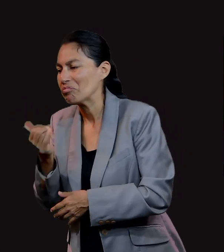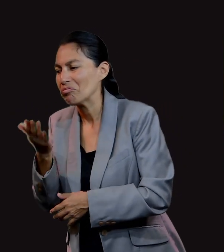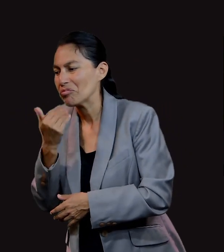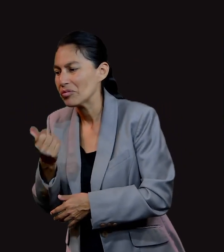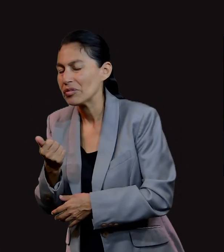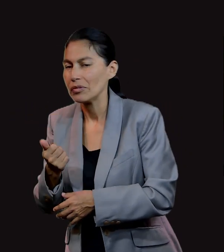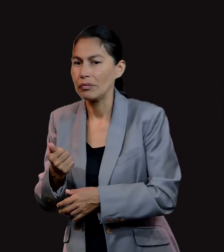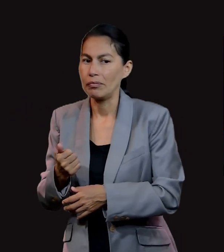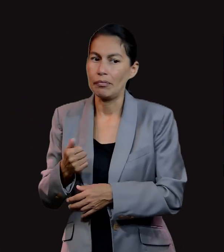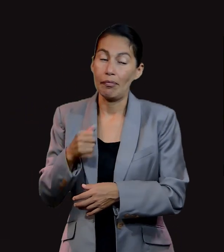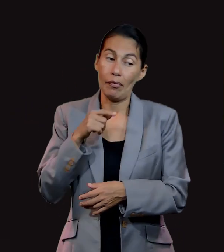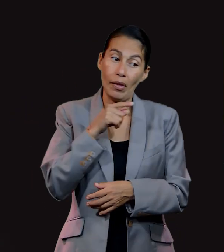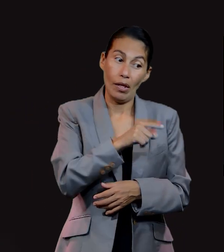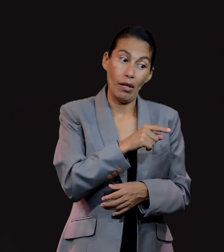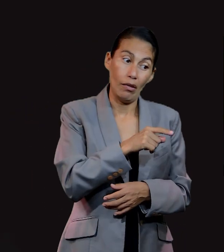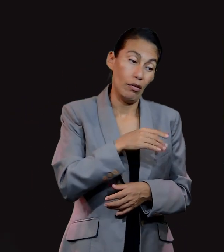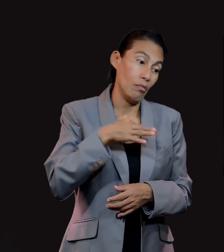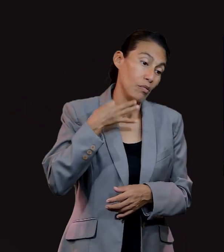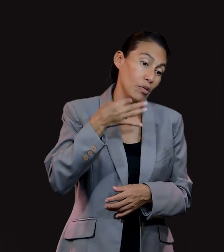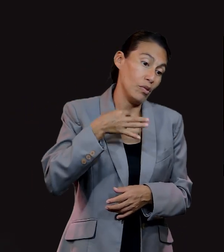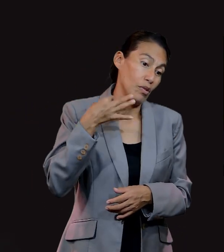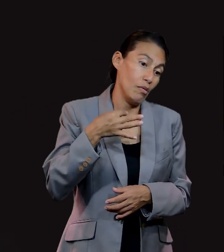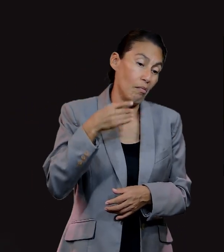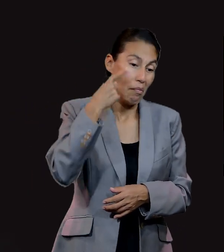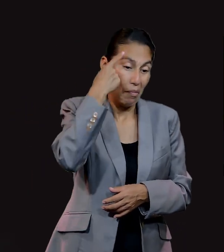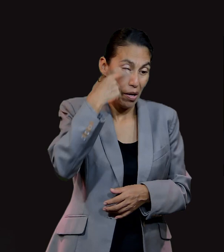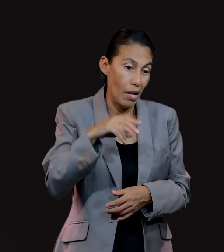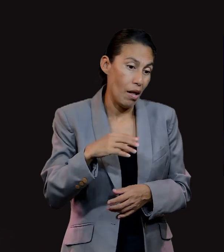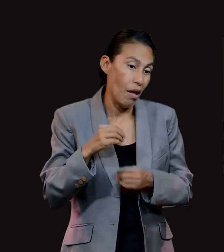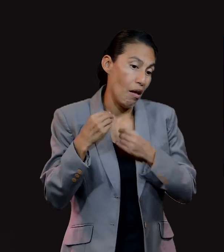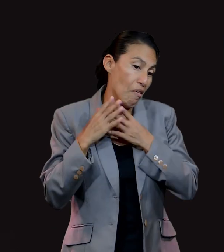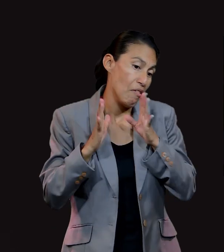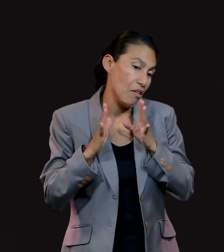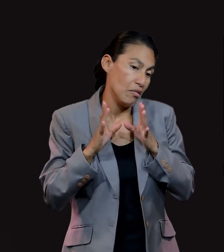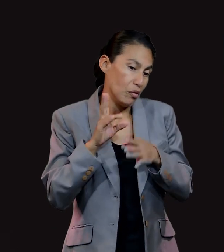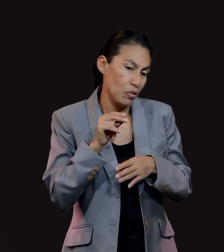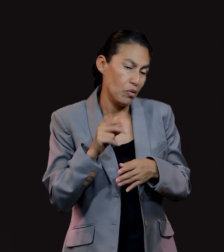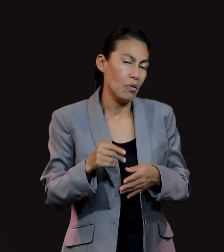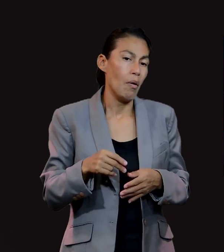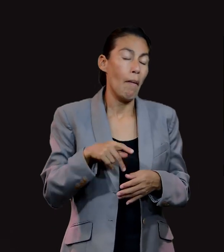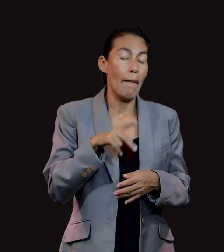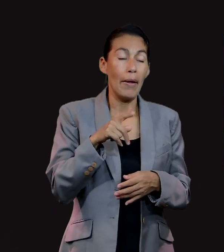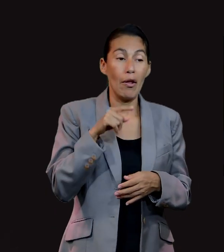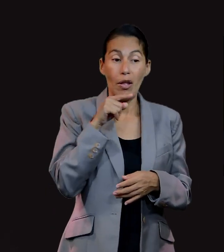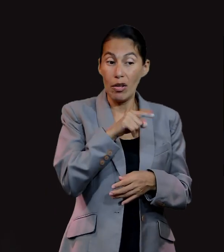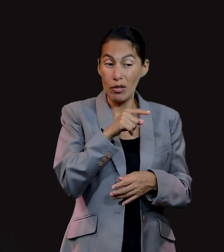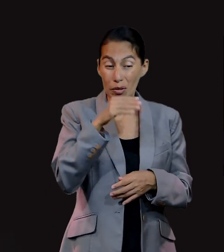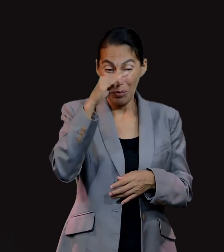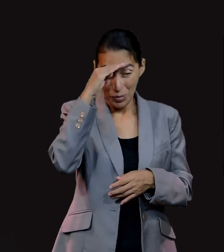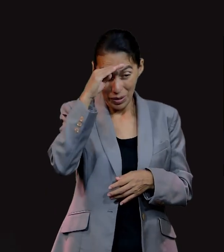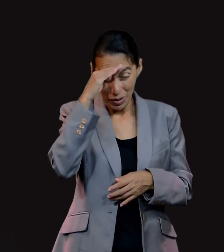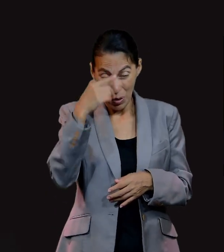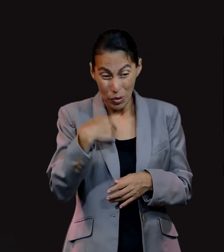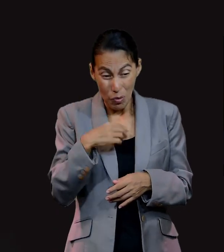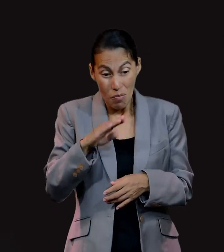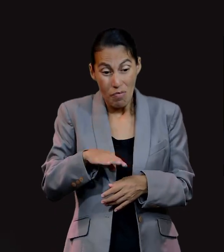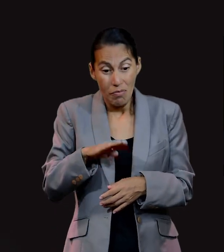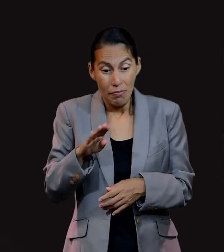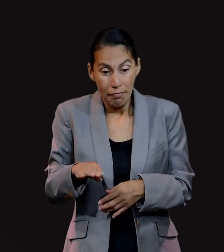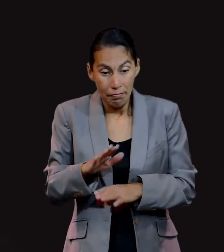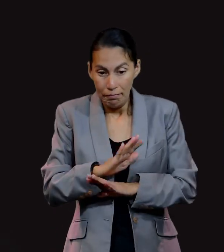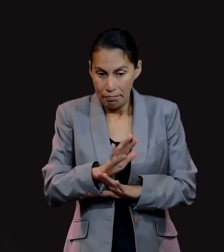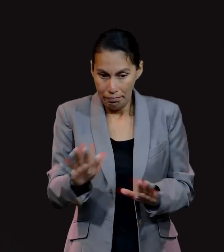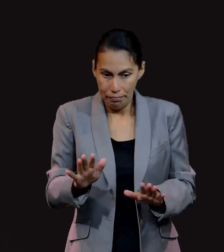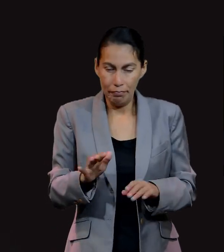o sea que realmente ellos me habían cosido solamente para que no quedara expuesta abierta pero ellos pensaban que estaba